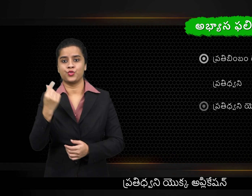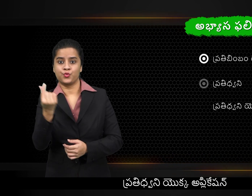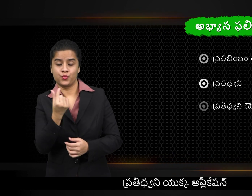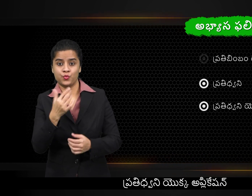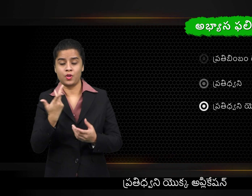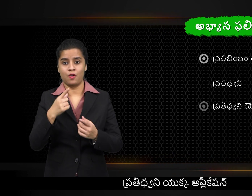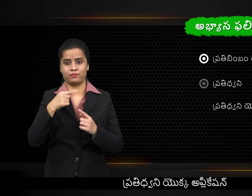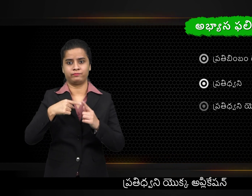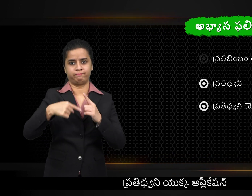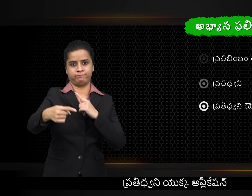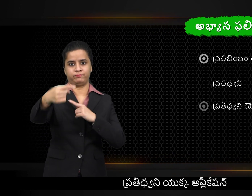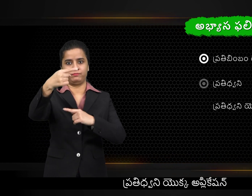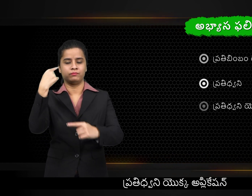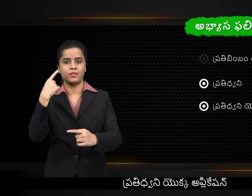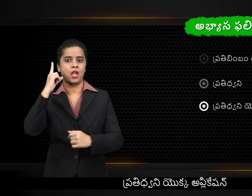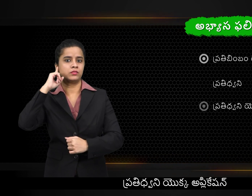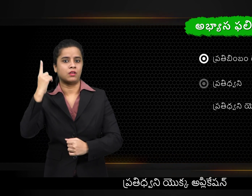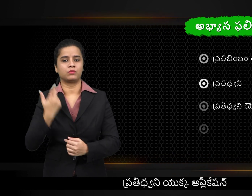ప్రతిధ్వని యొక్క అప్లికేషన్.